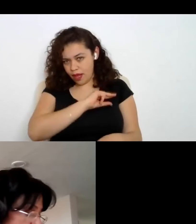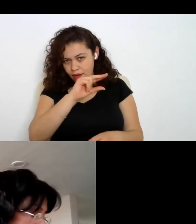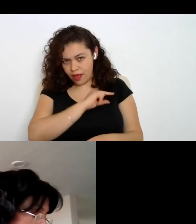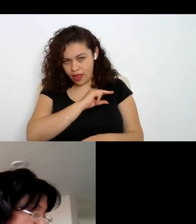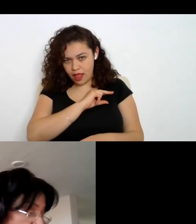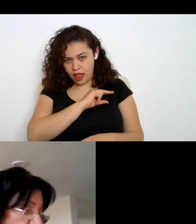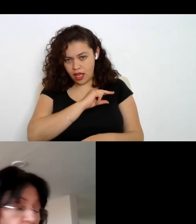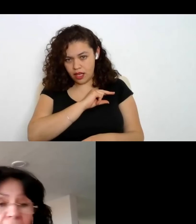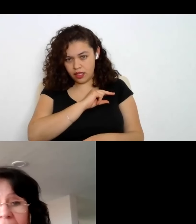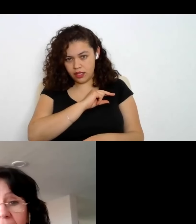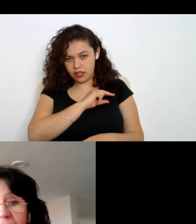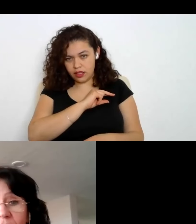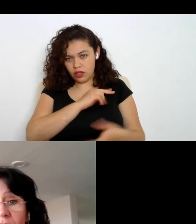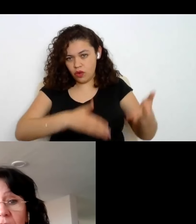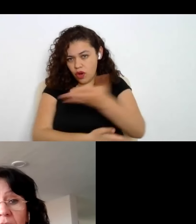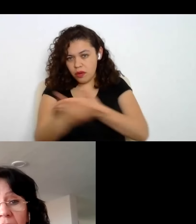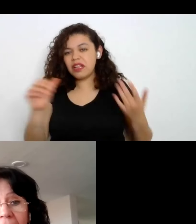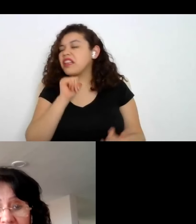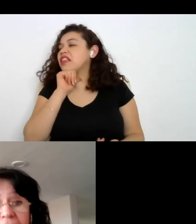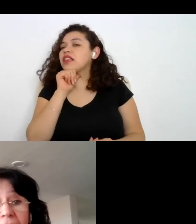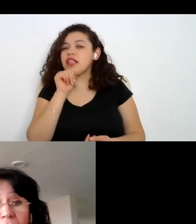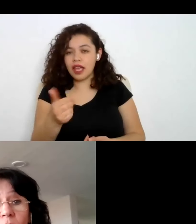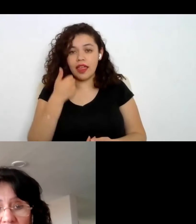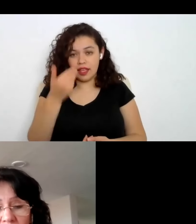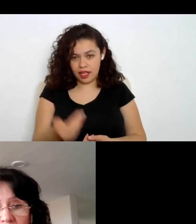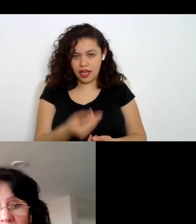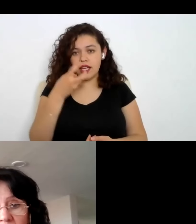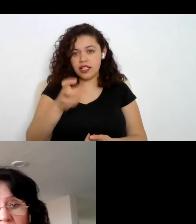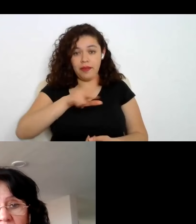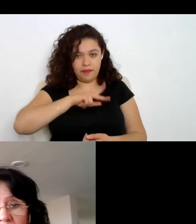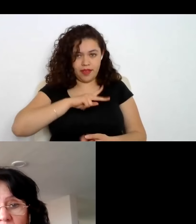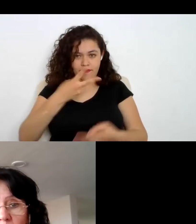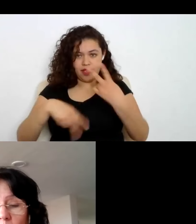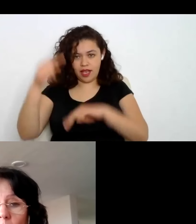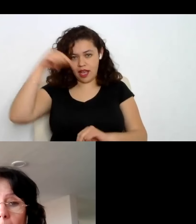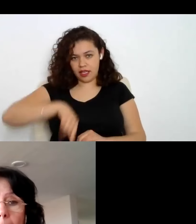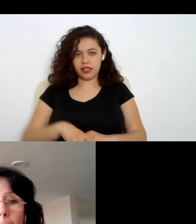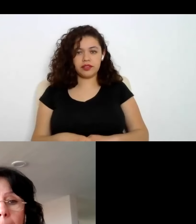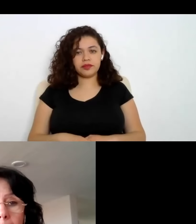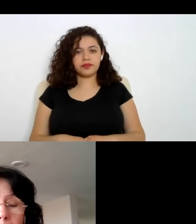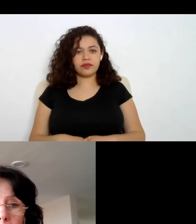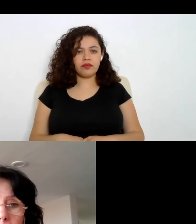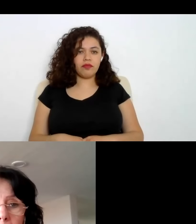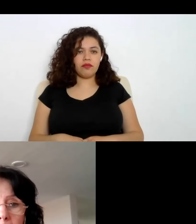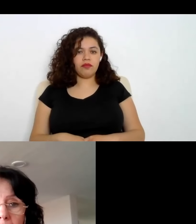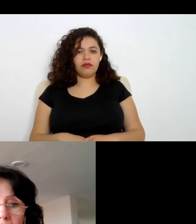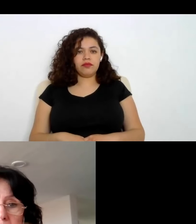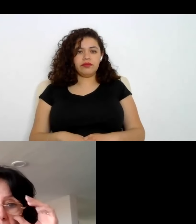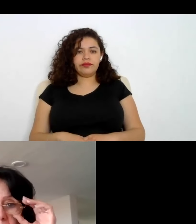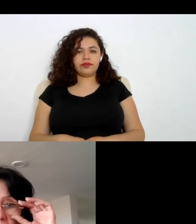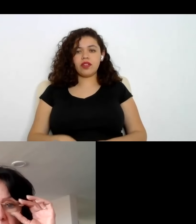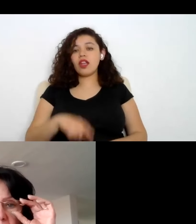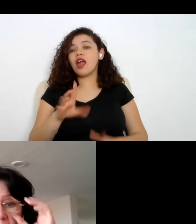se comparten. no se compartan a esto, ahí sí sería conmigo. A ver, entonces, tú eres